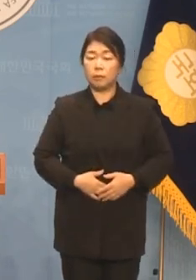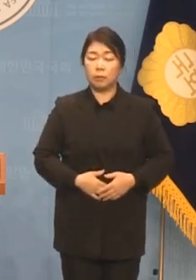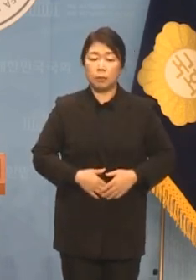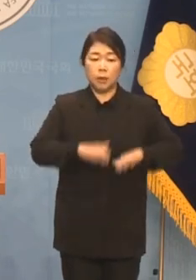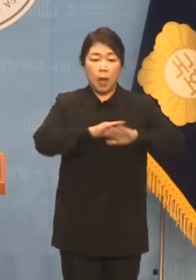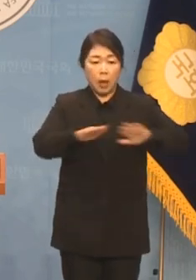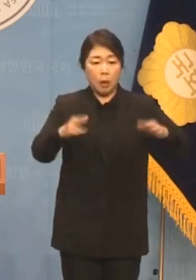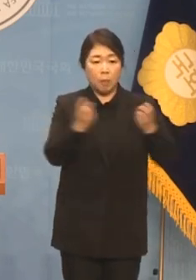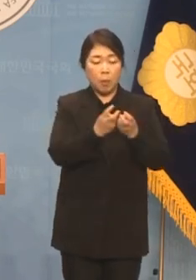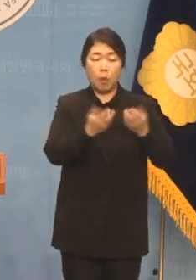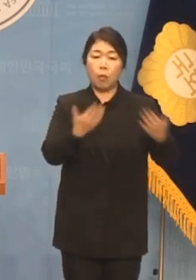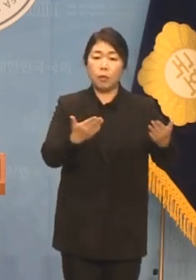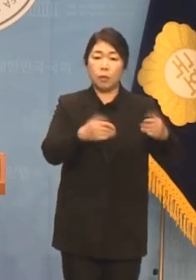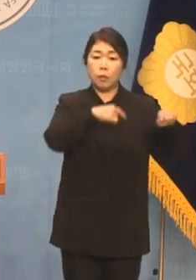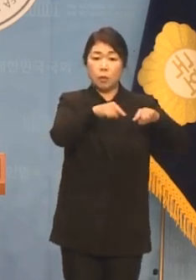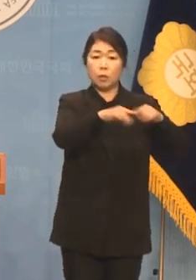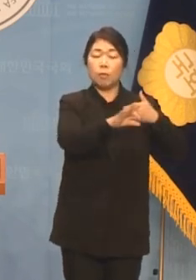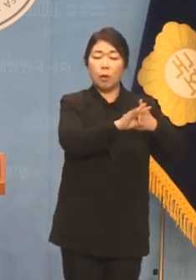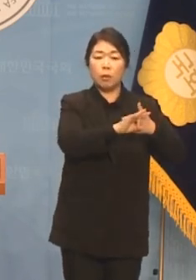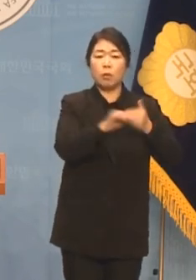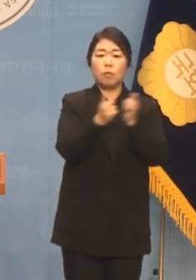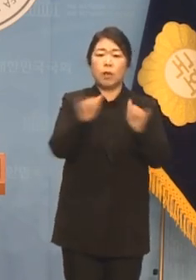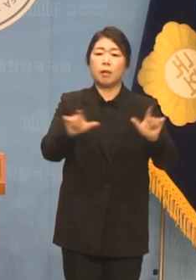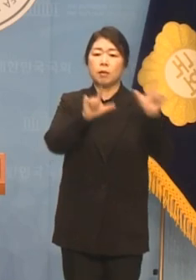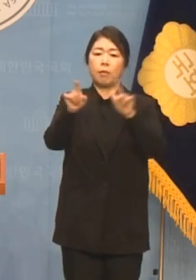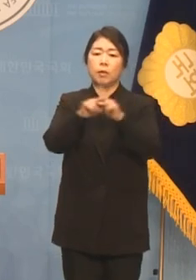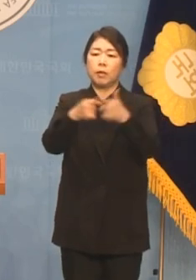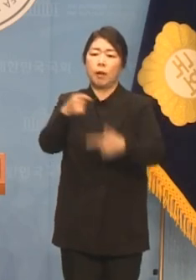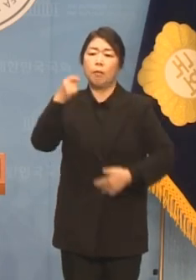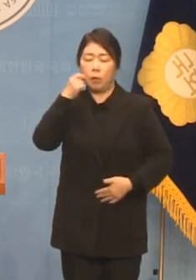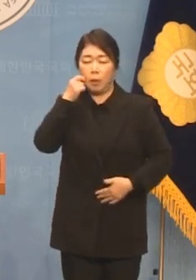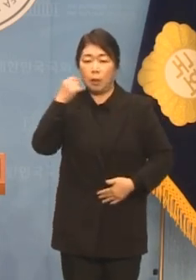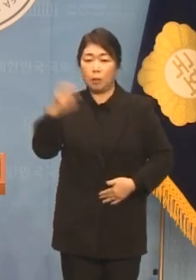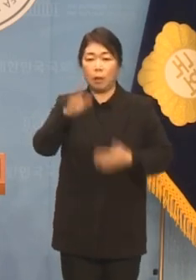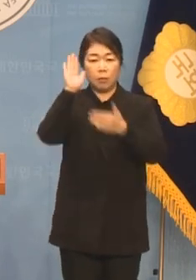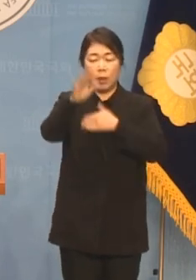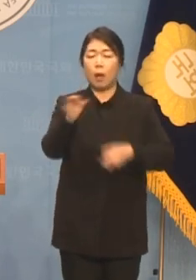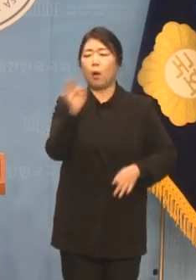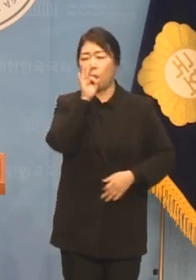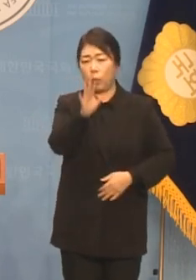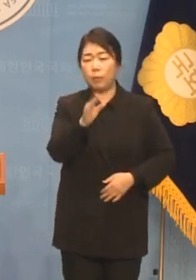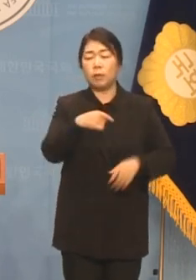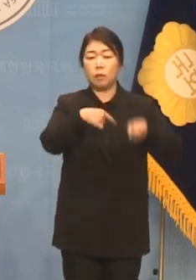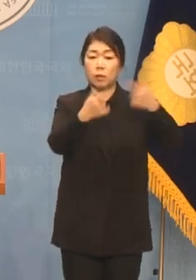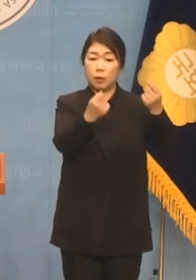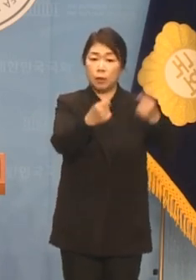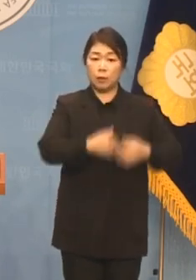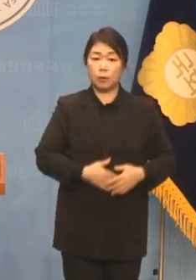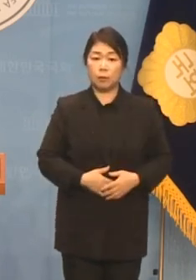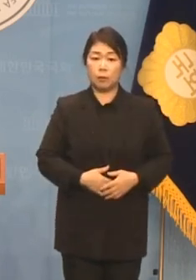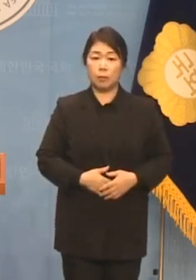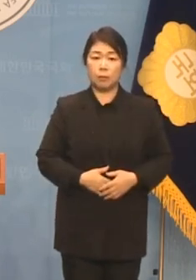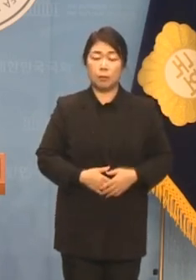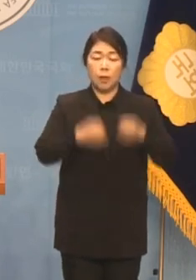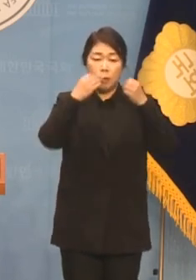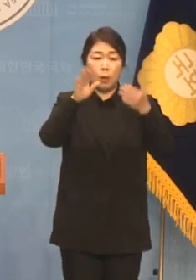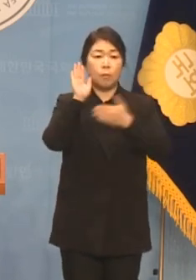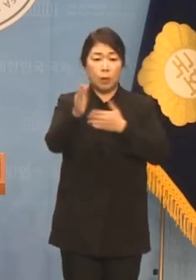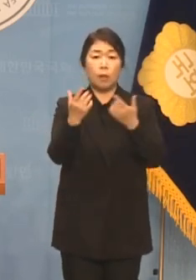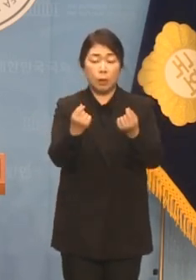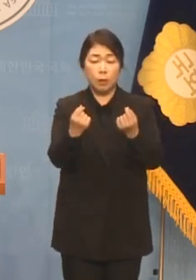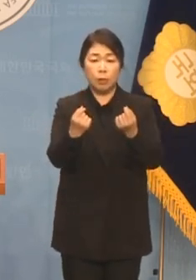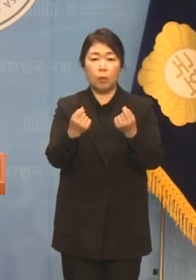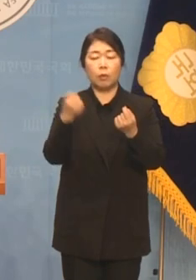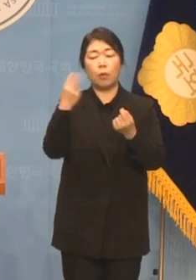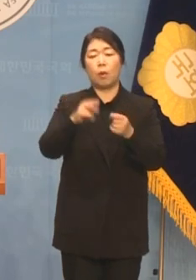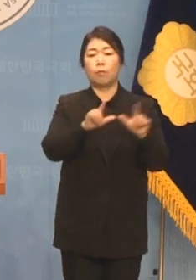정치야 말로 민생을 모르는 정치이고 미래가 없는 정치입니다 바로 그들이 새로운 미래이고